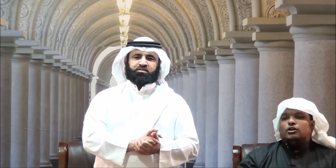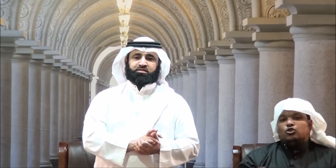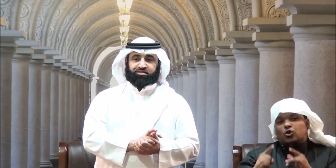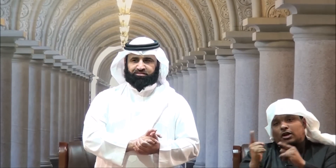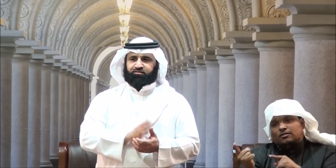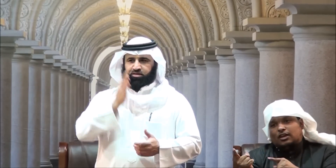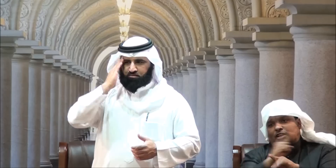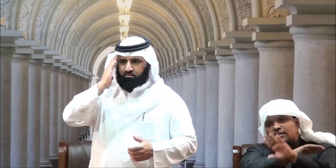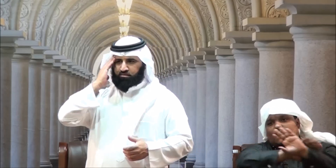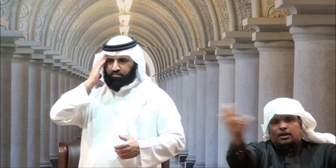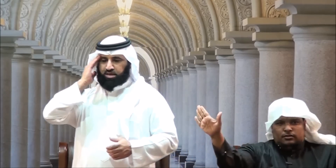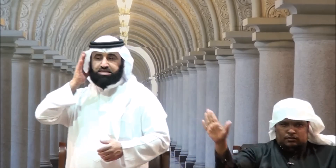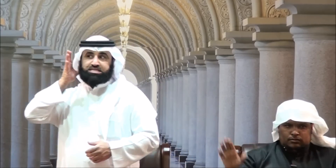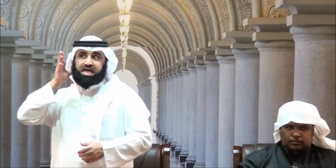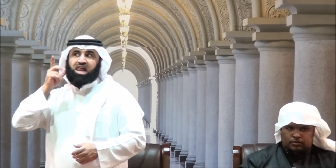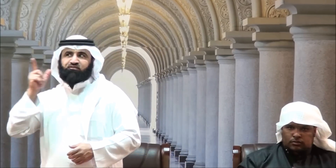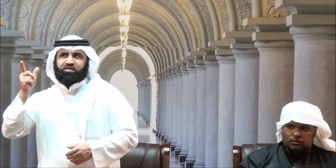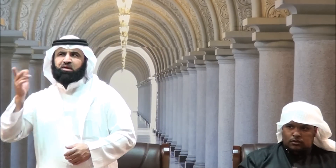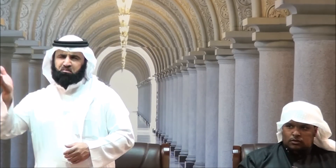السعاده ايه تنوم على الصلاه لا